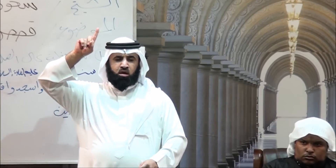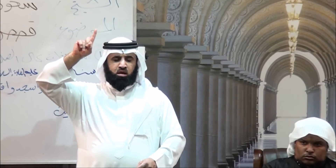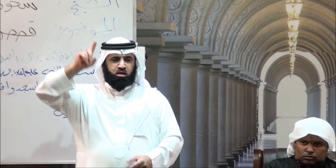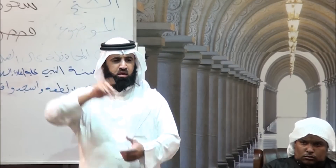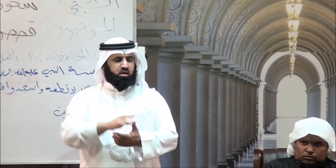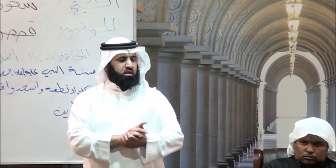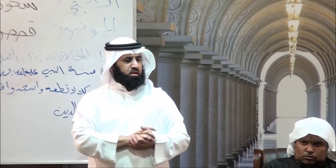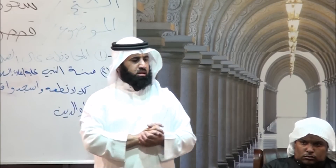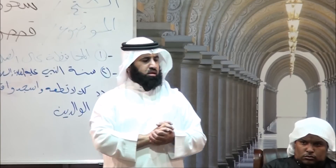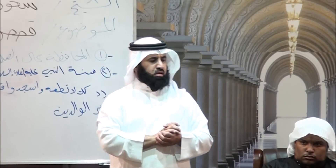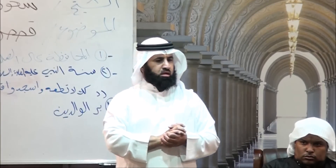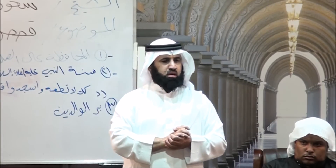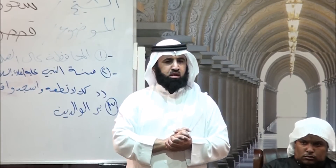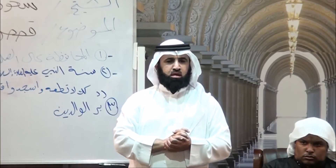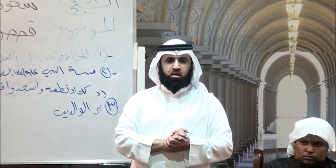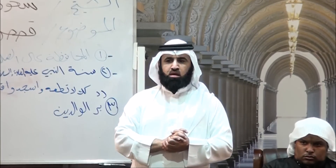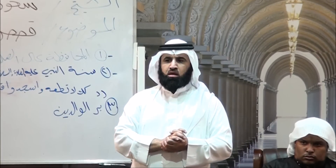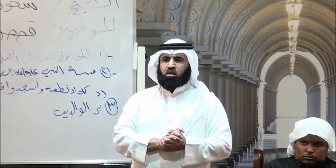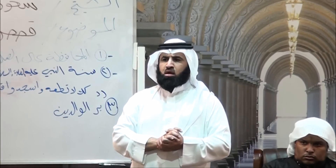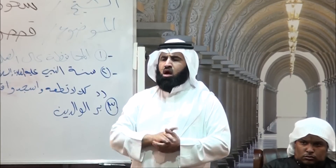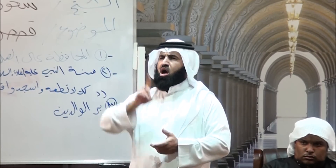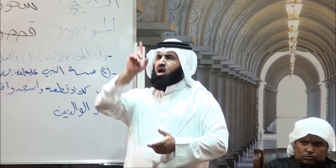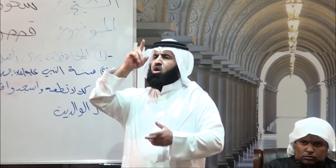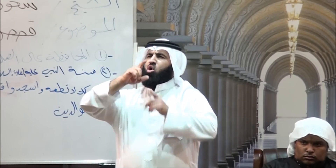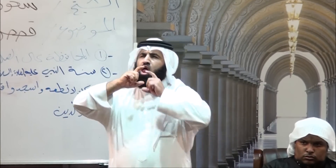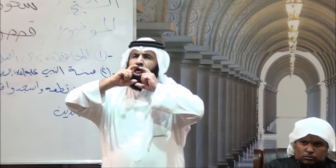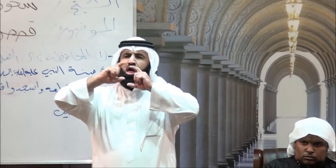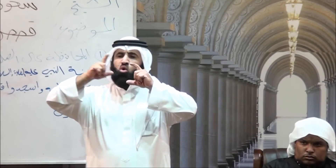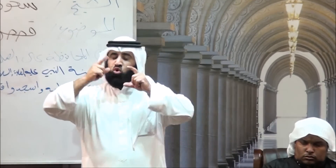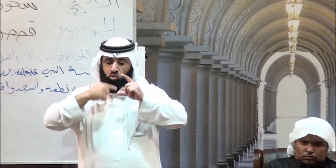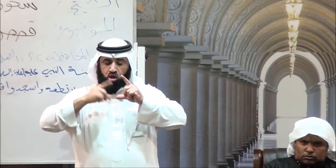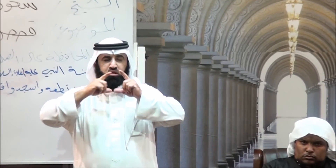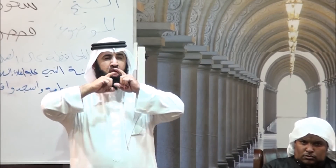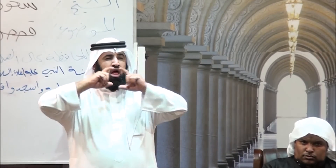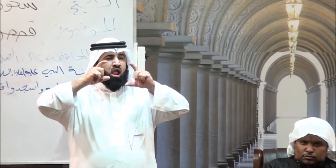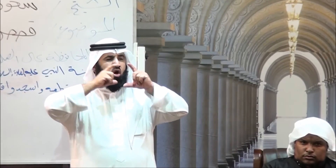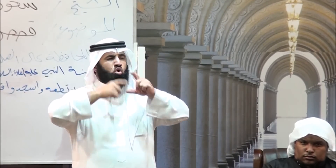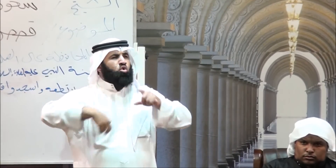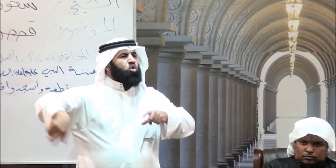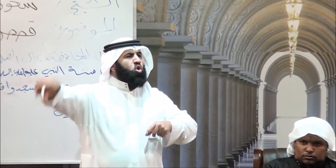قد تقبل من الحجيج وغفر لهم